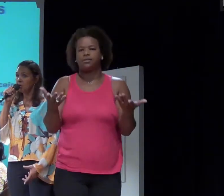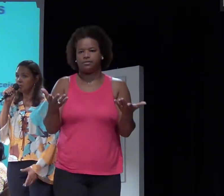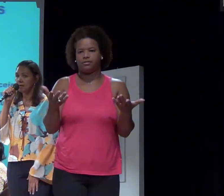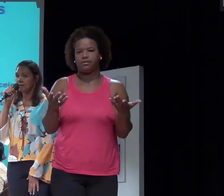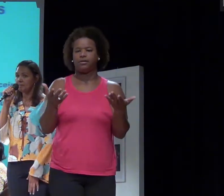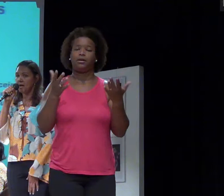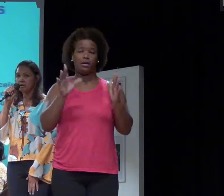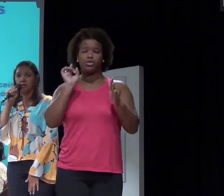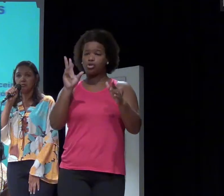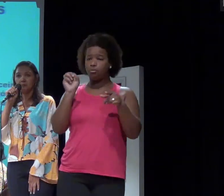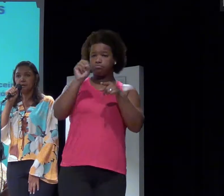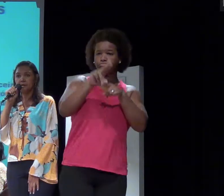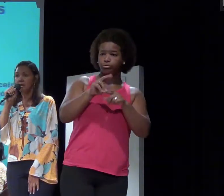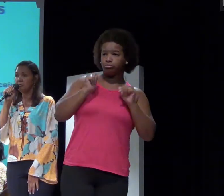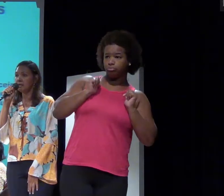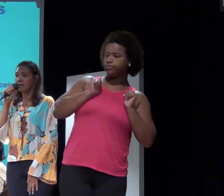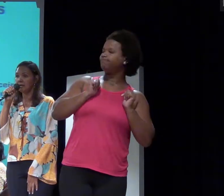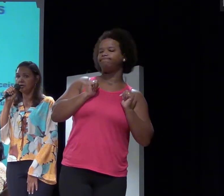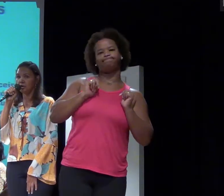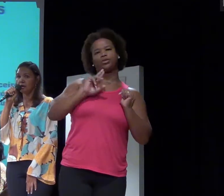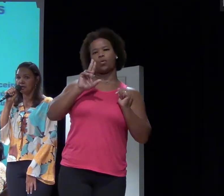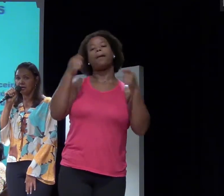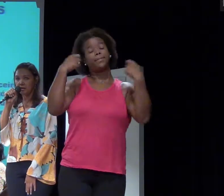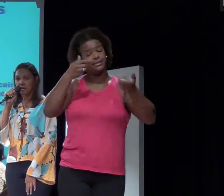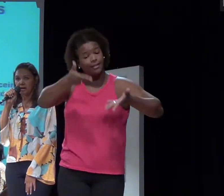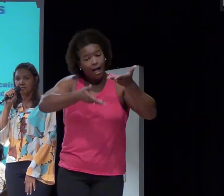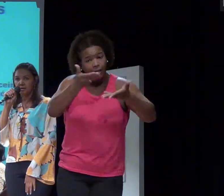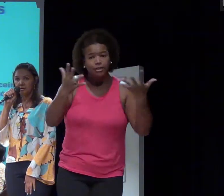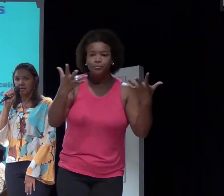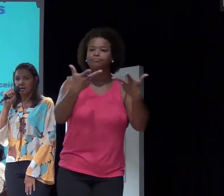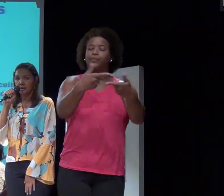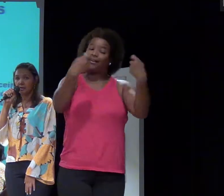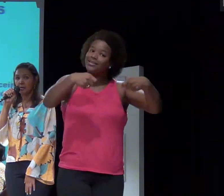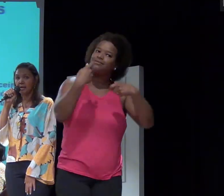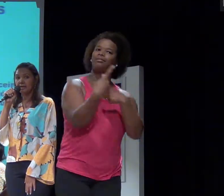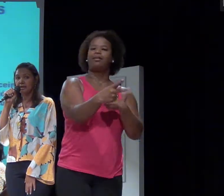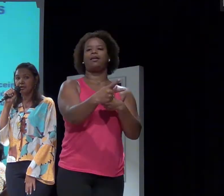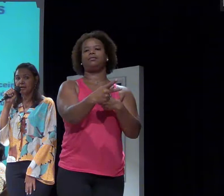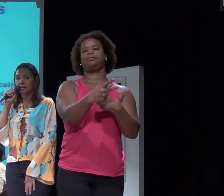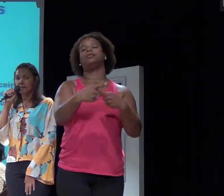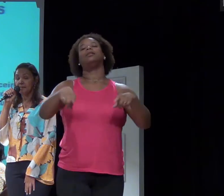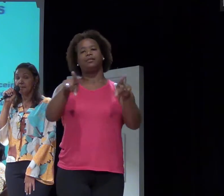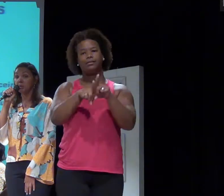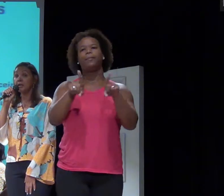vai só ocupar esse espaço? Não, ele precisa realmente ser atendido dentro das necessidades deles. Então, também é um